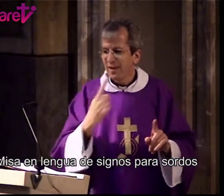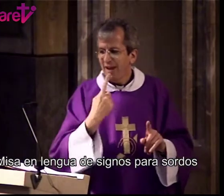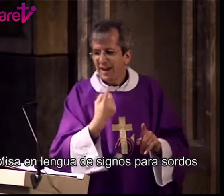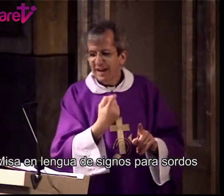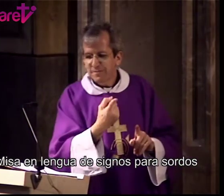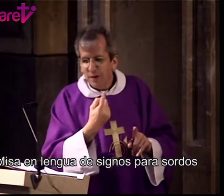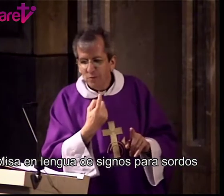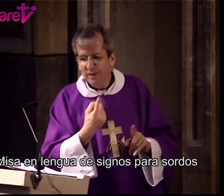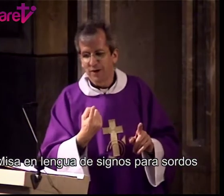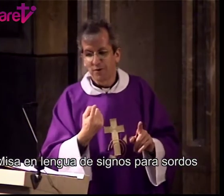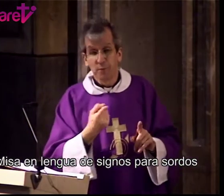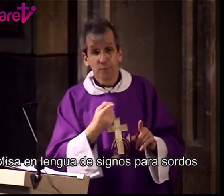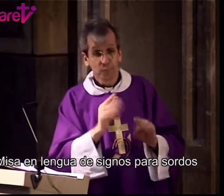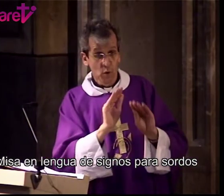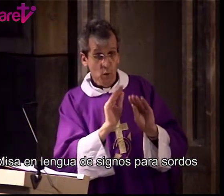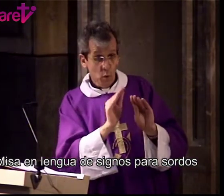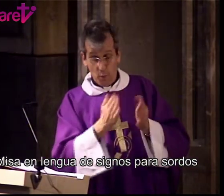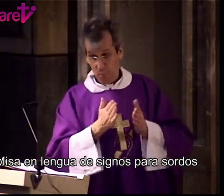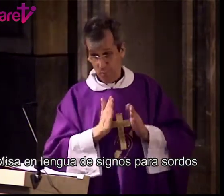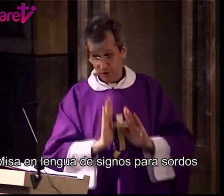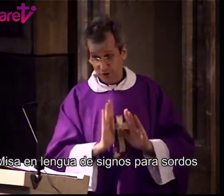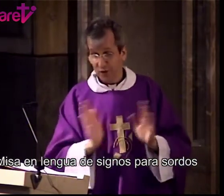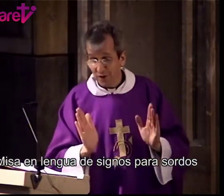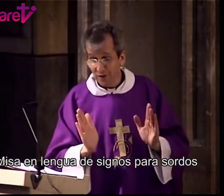y les preguntaron: vuestro hijo